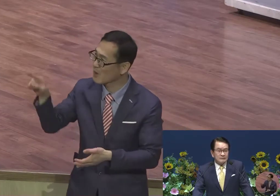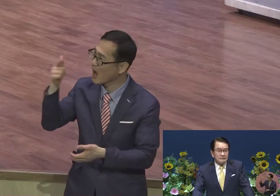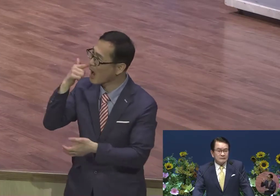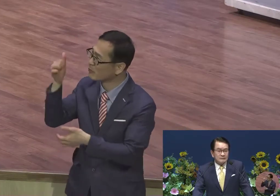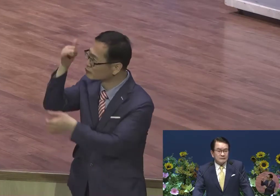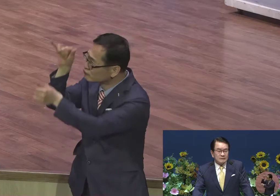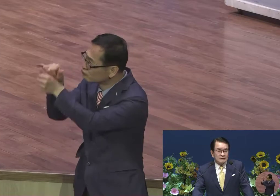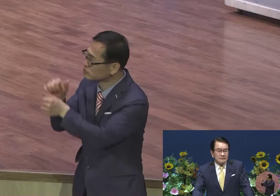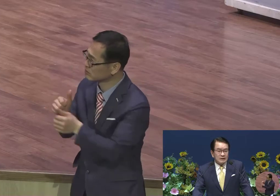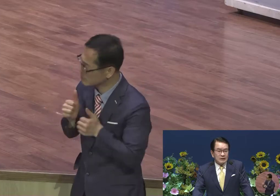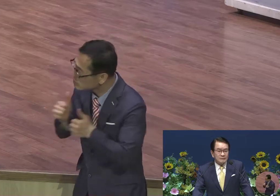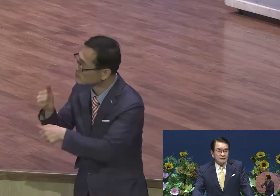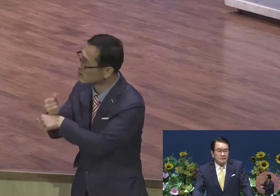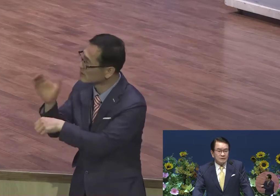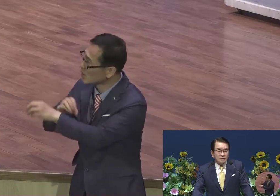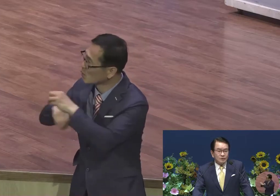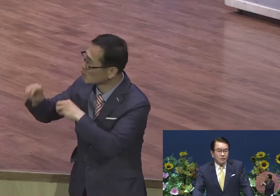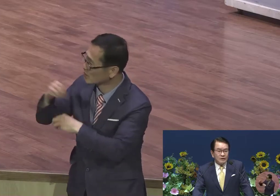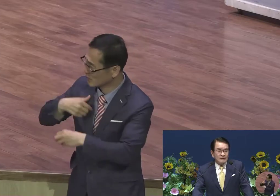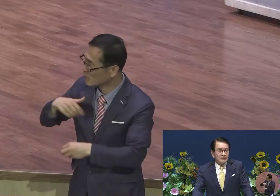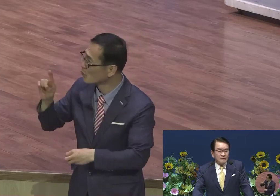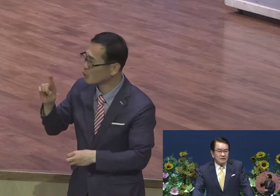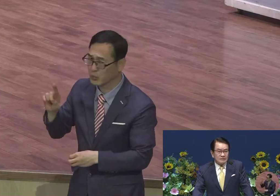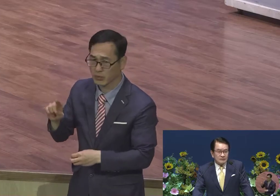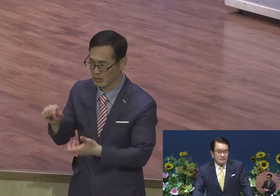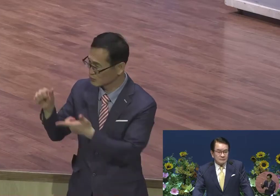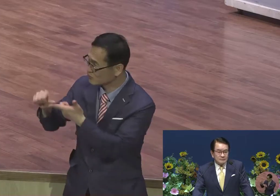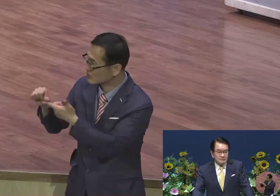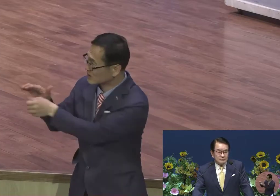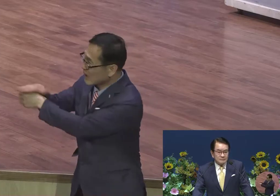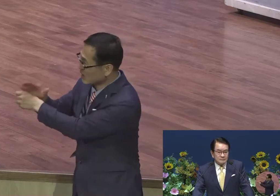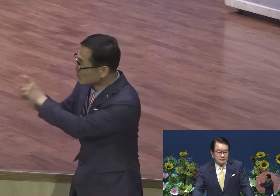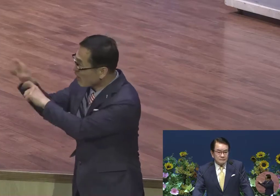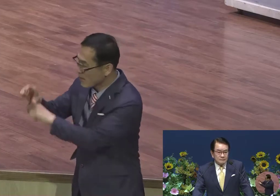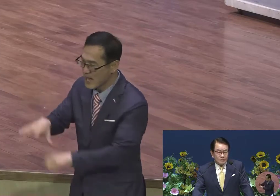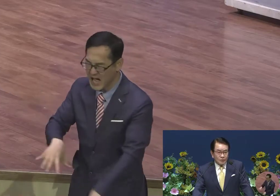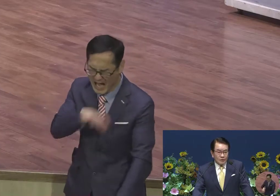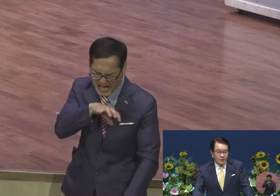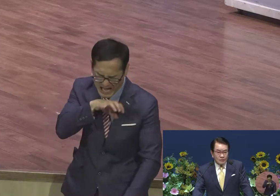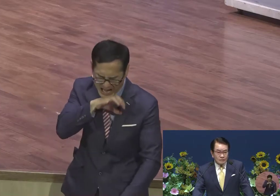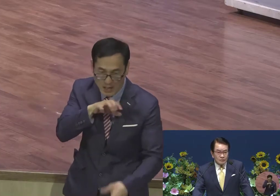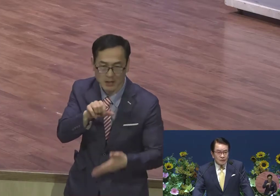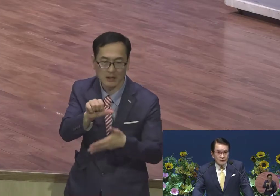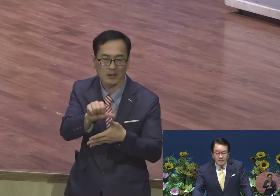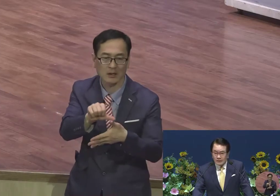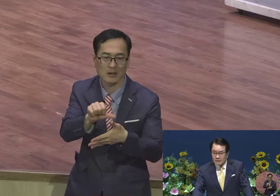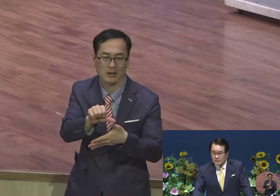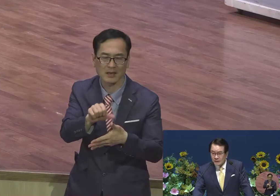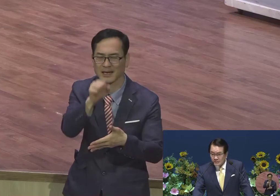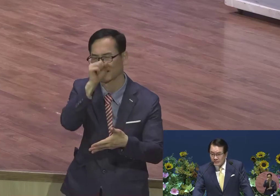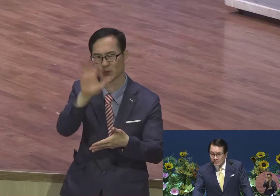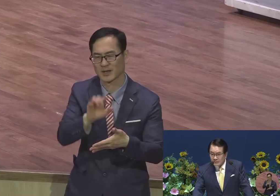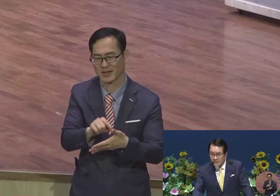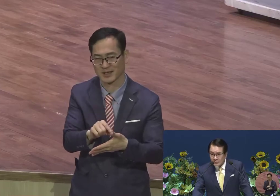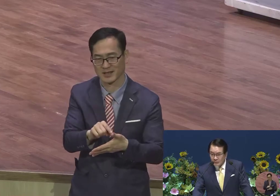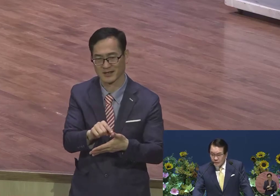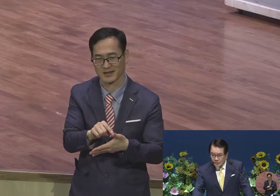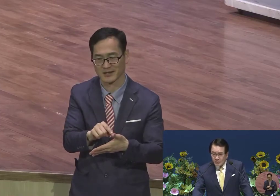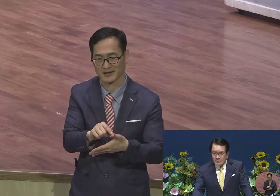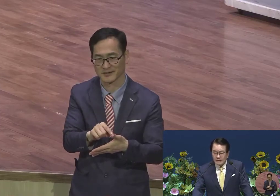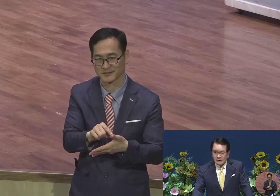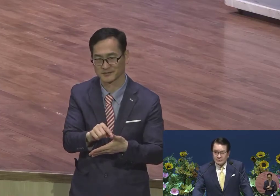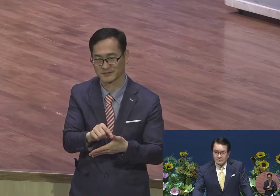서질하니 그런 사람은 구원에 제외된 사람 교회에 나왔으면 은혜를 받아야지 아멘